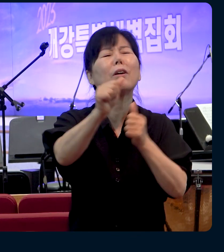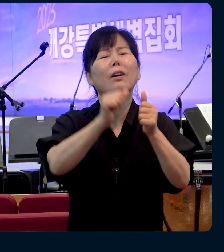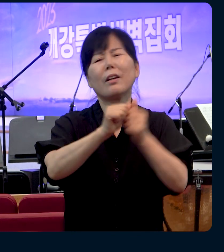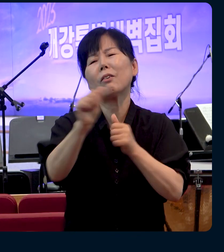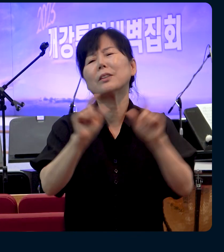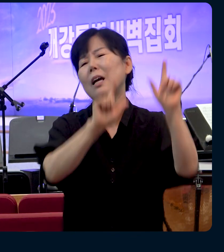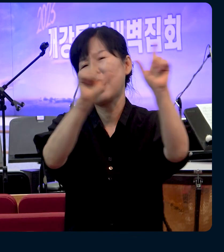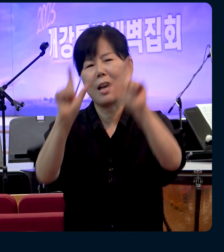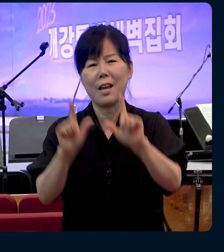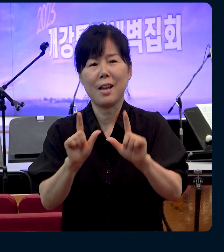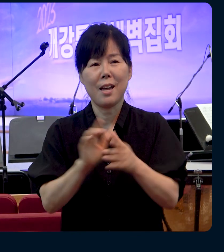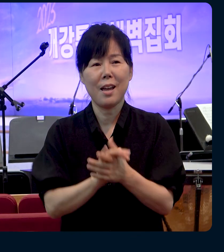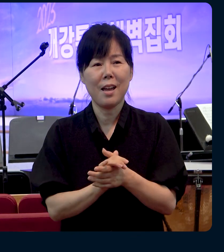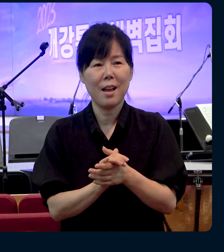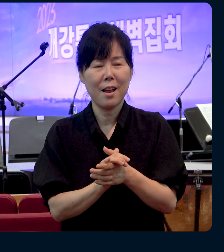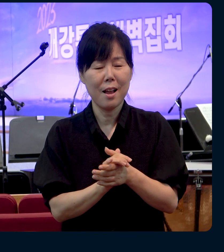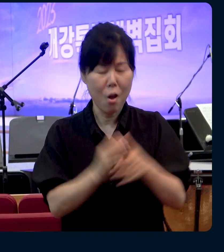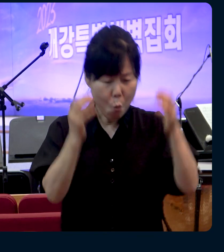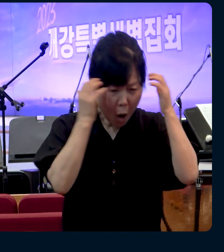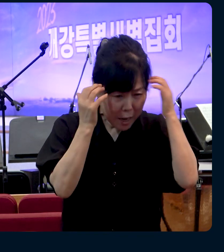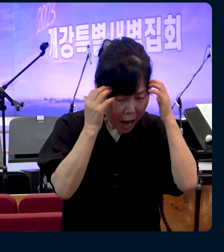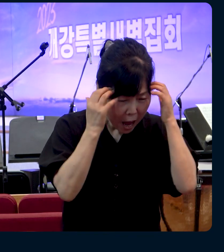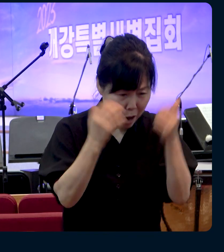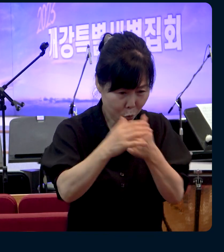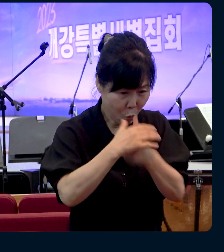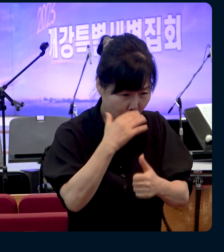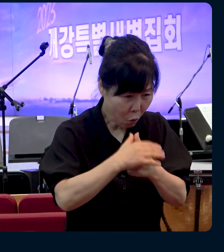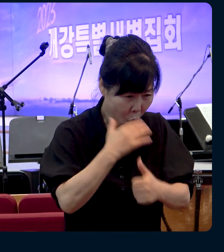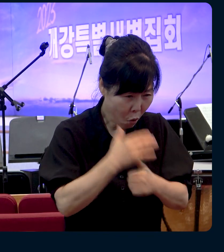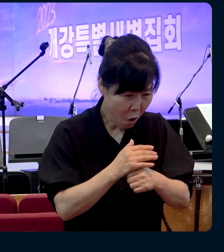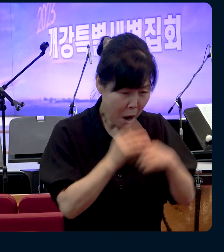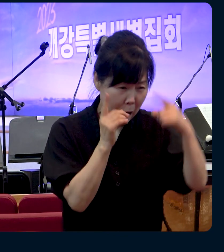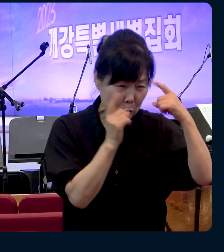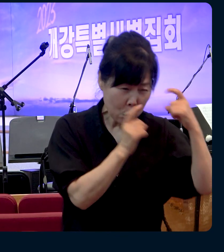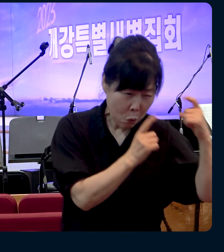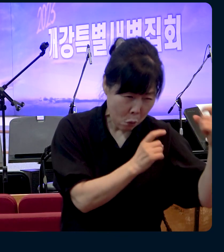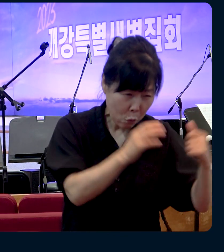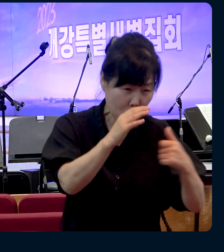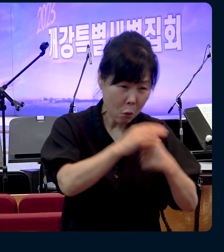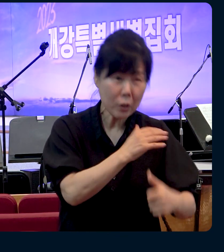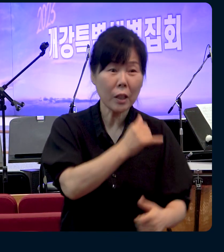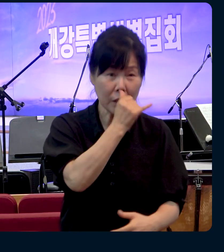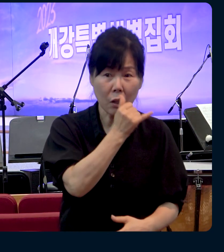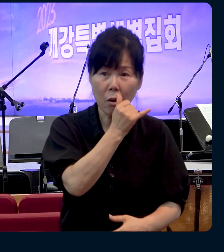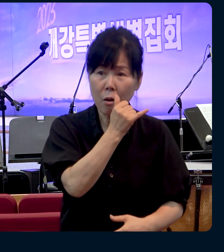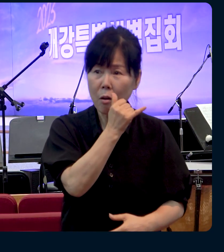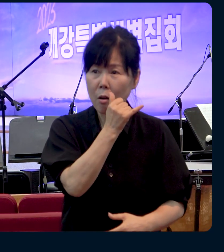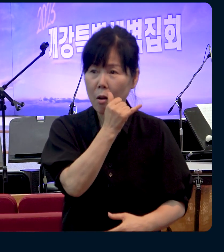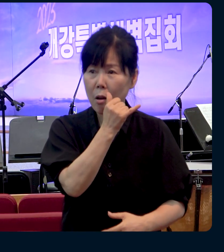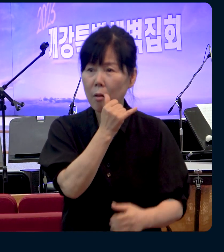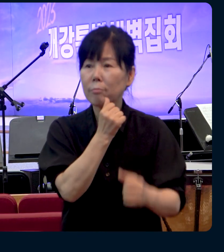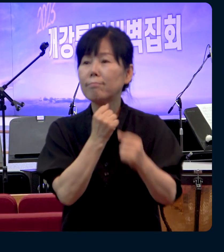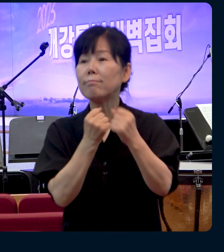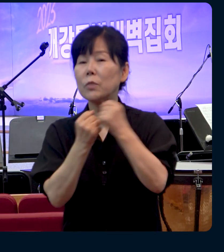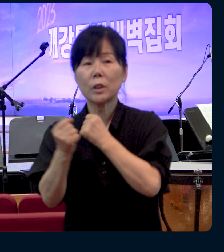거예요. 그 환난을 통해서 사정없이 흔들고 들어오는 악한 것들의 미혹과 공격이